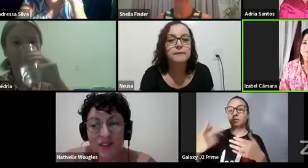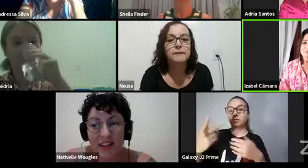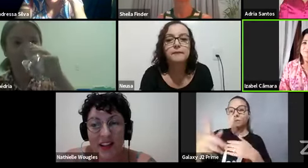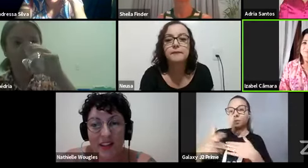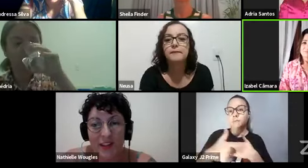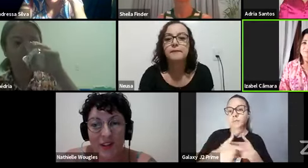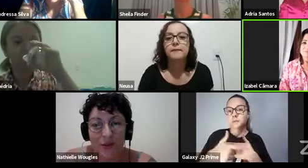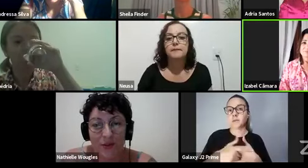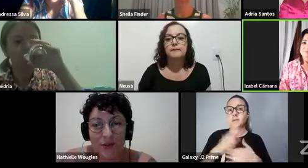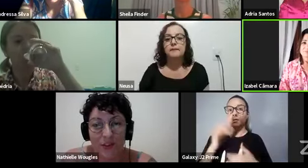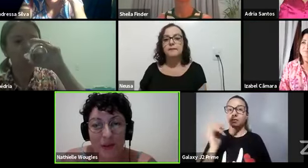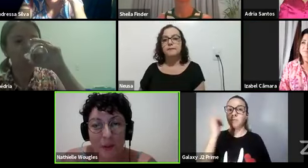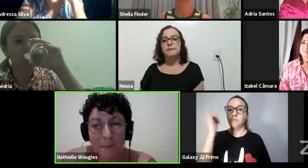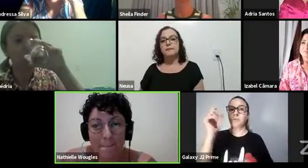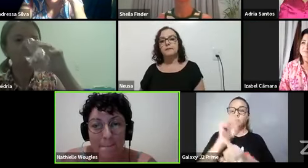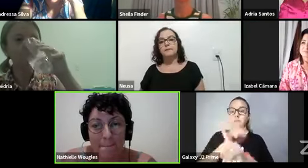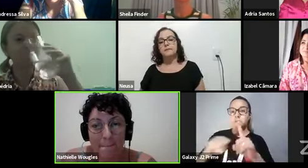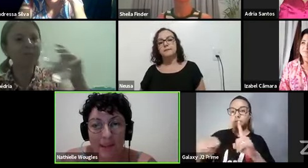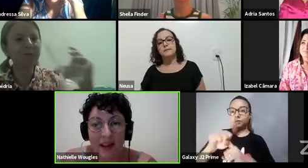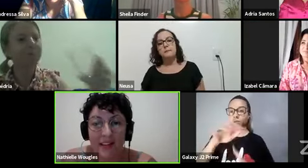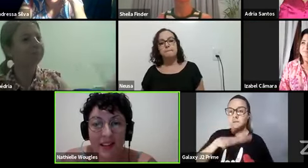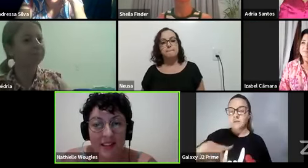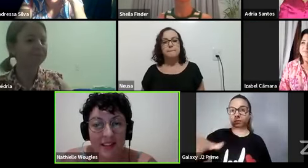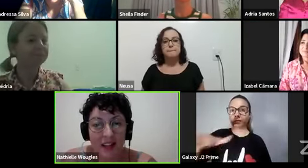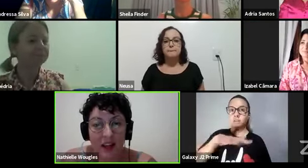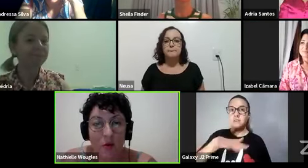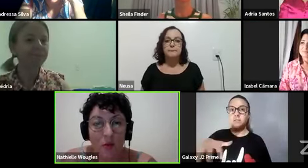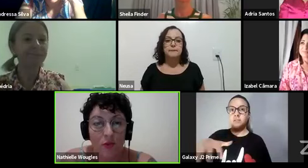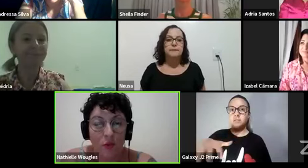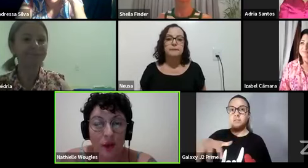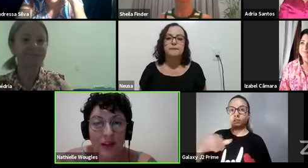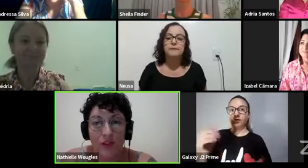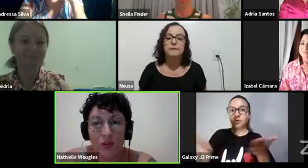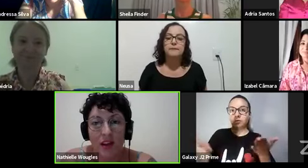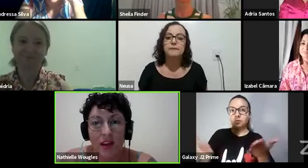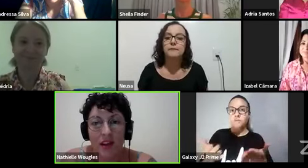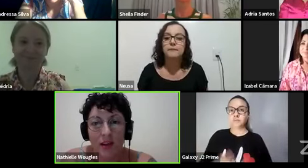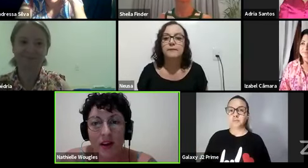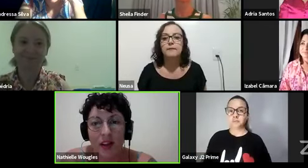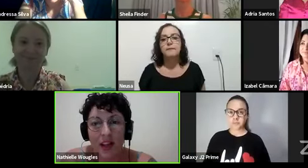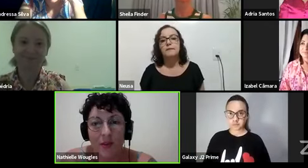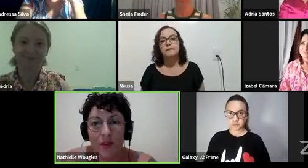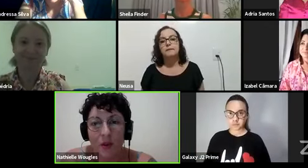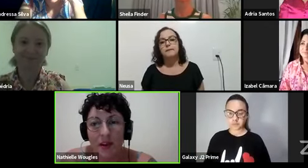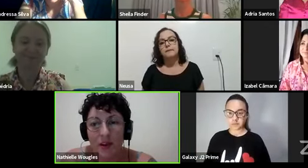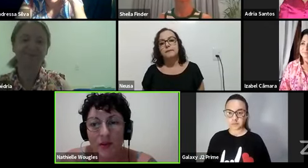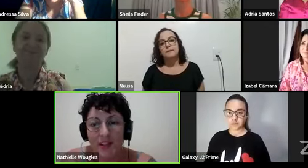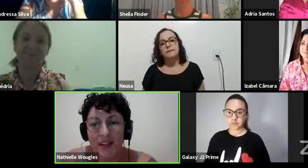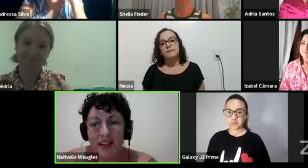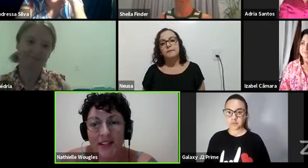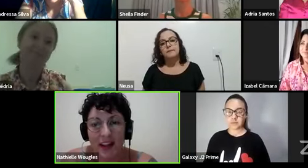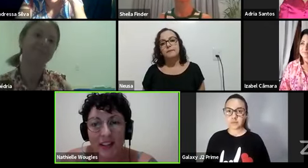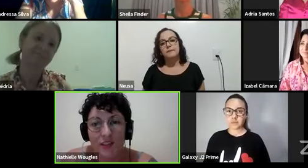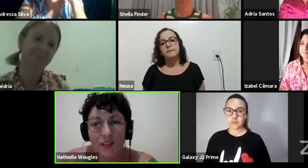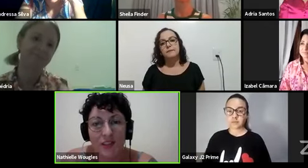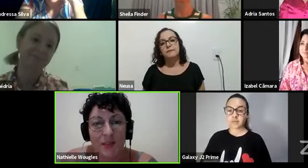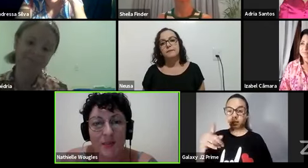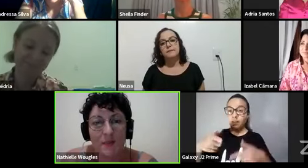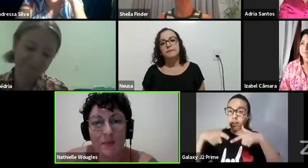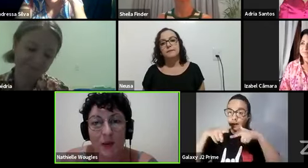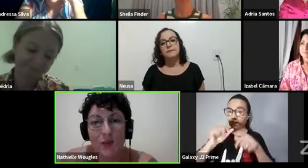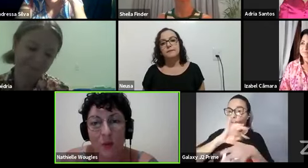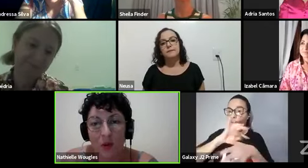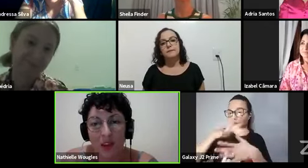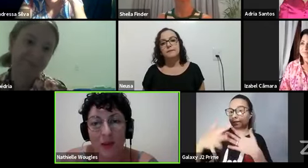nessa sociedade de hoje? Andressa, né, como usuária de outra língua, claro, e é uma língua sinalizada, a gente